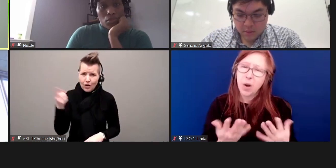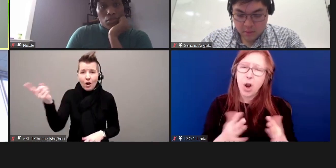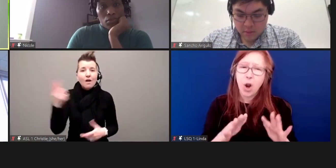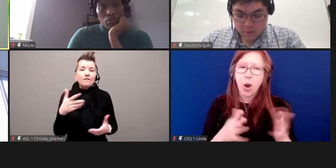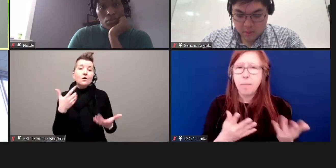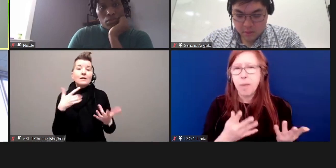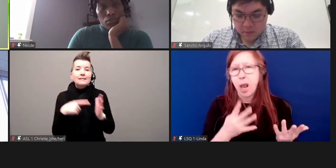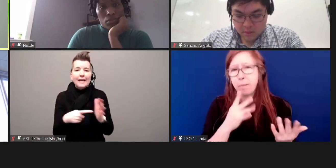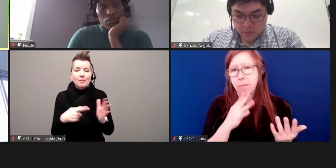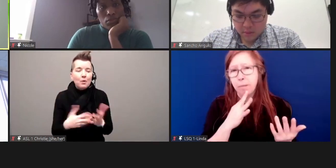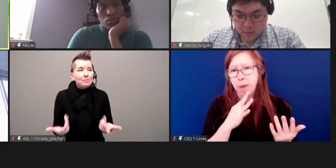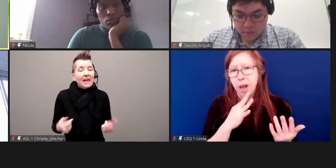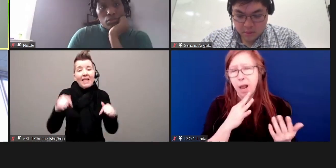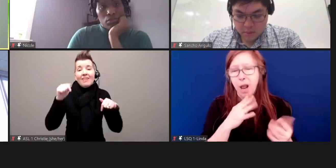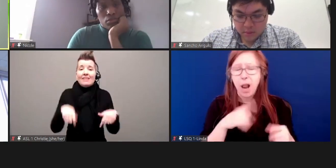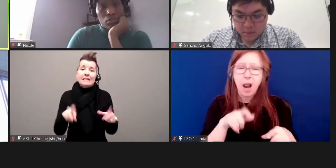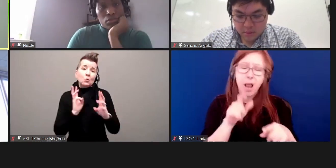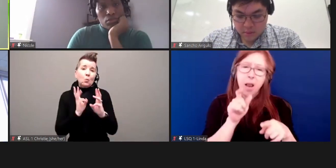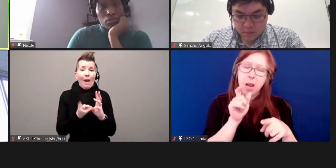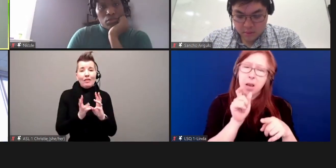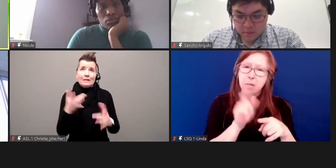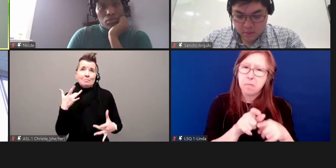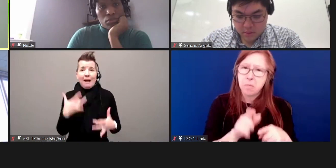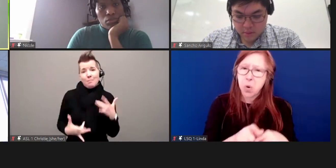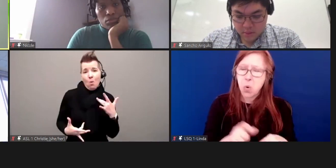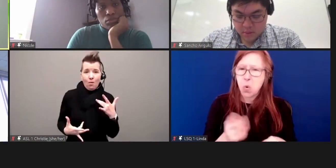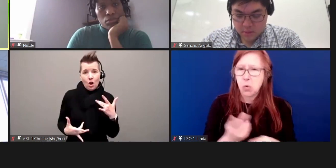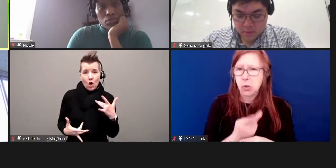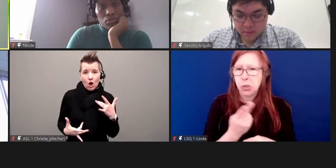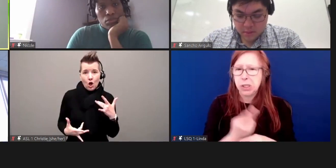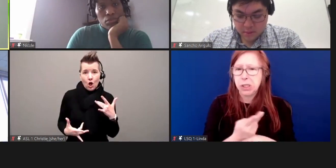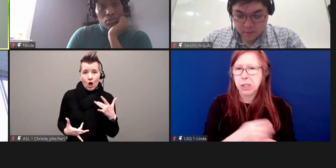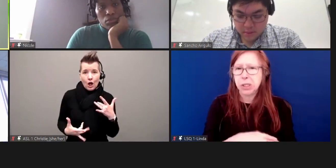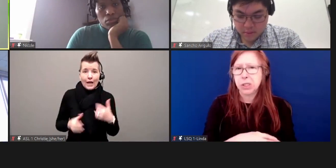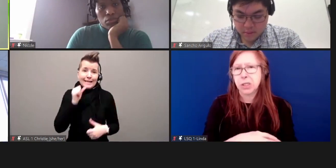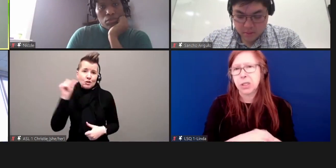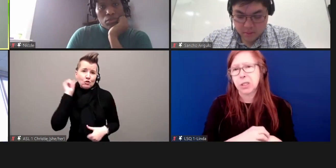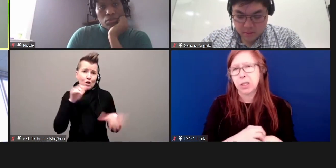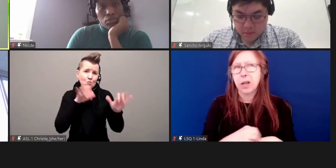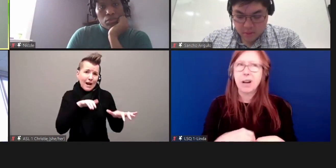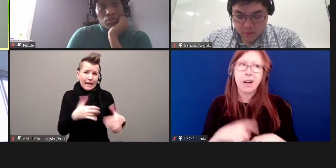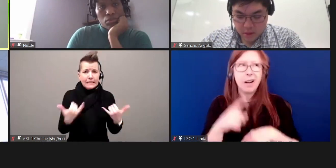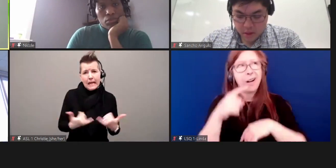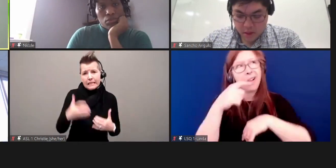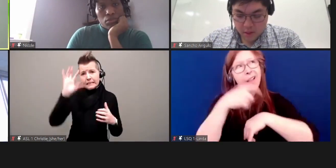des termes comme « oh, ce temps est bipolaire ».